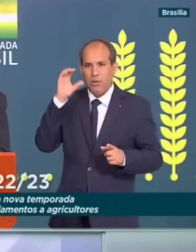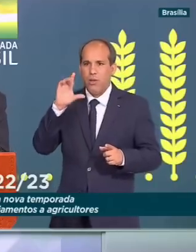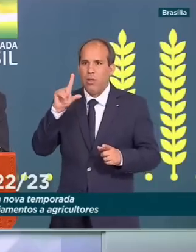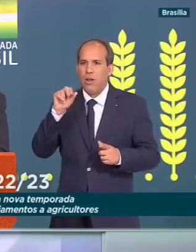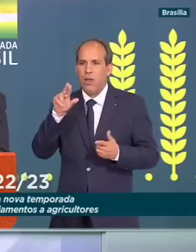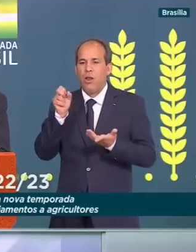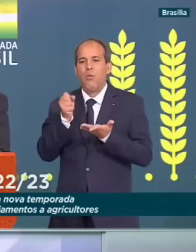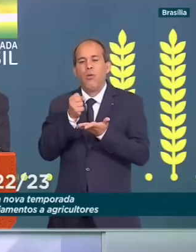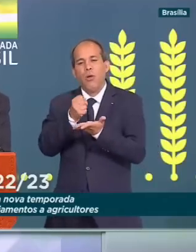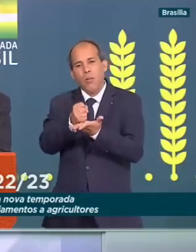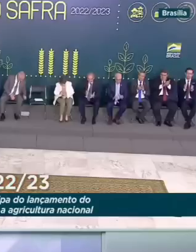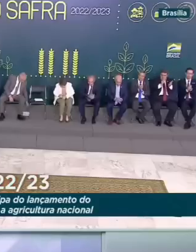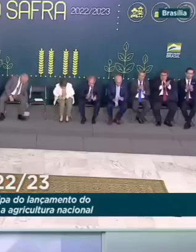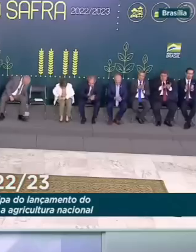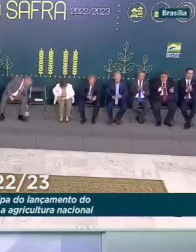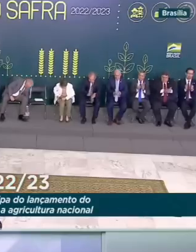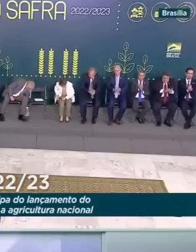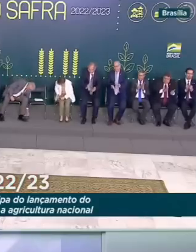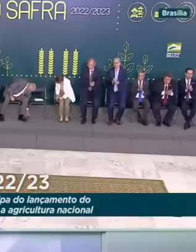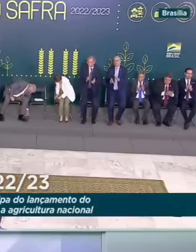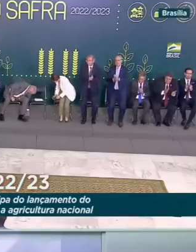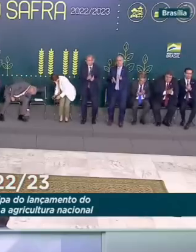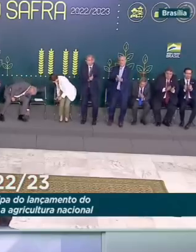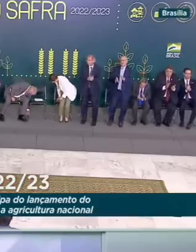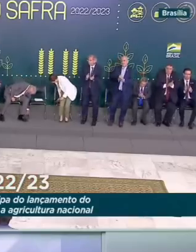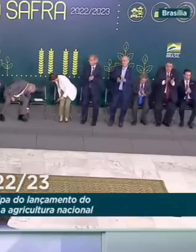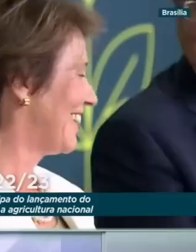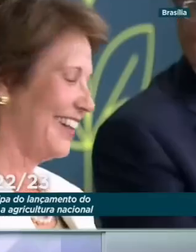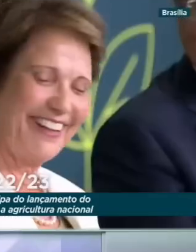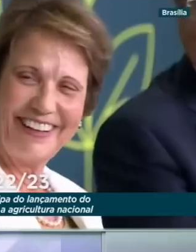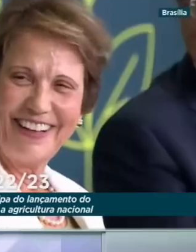O governo anunciou esta semana o novo Plano Safra